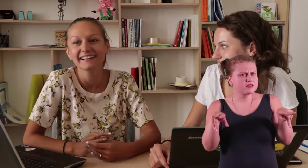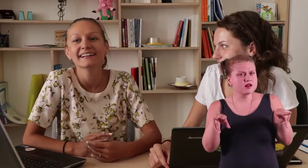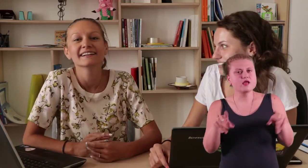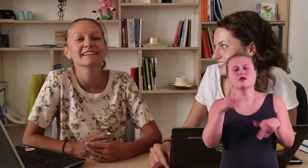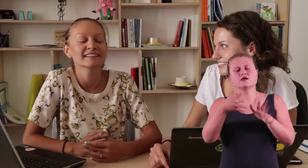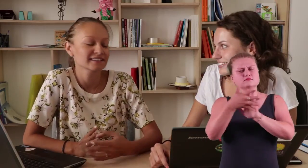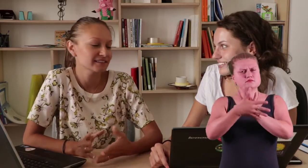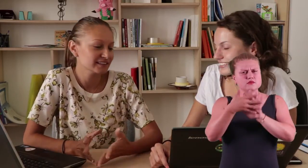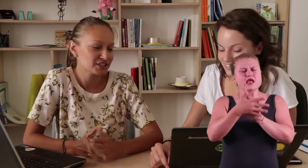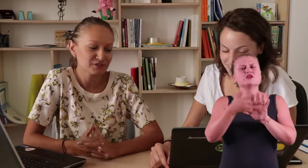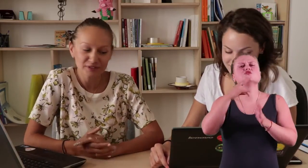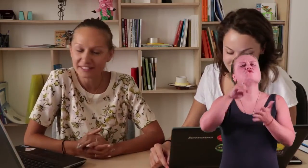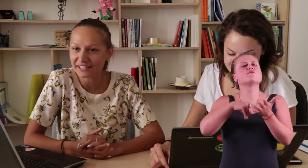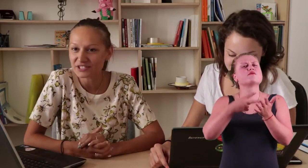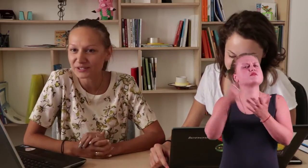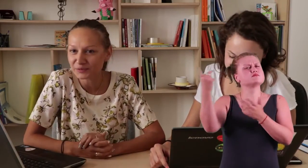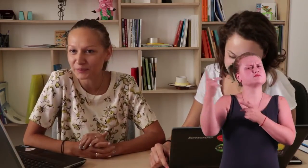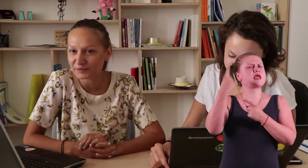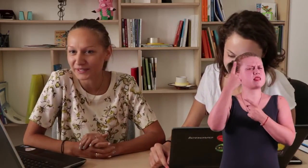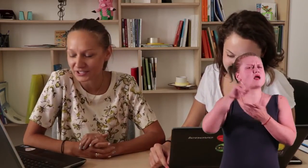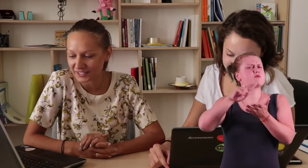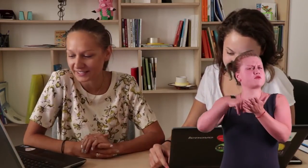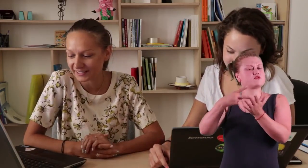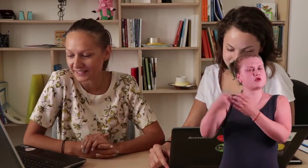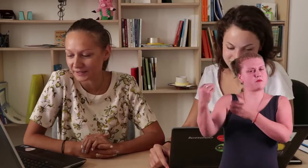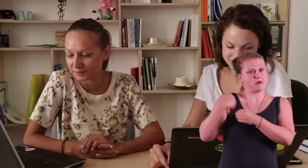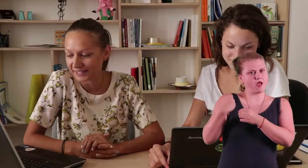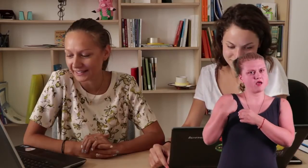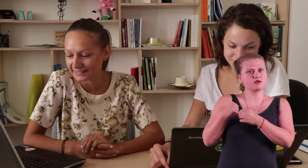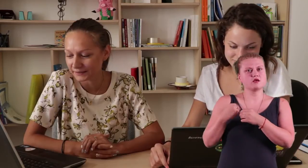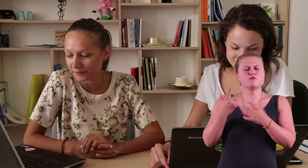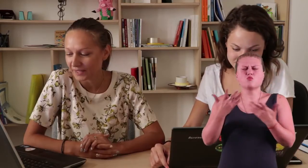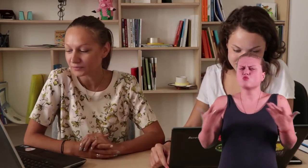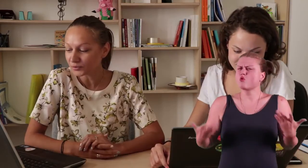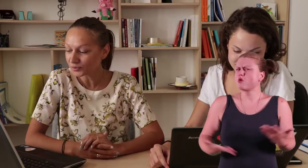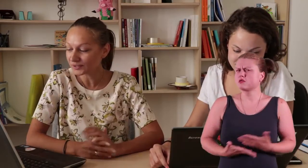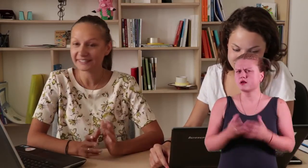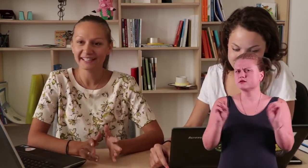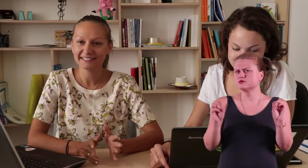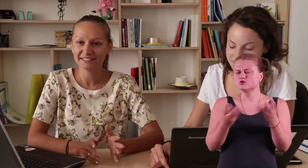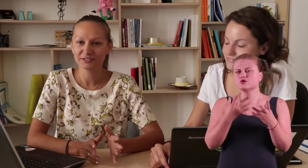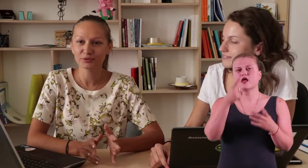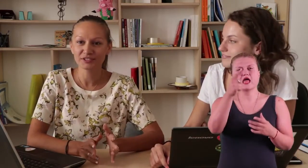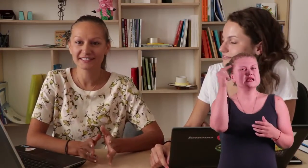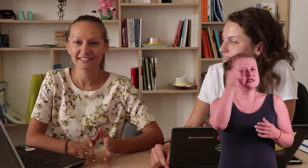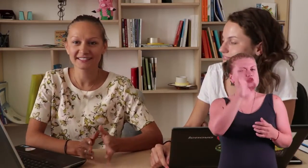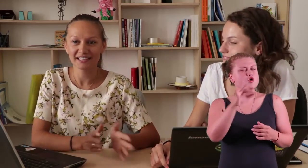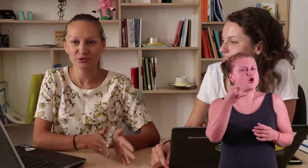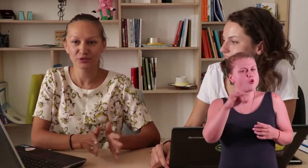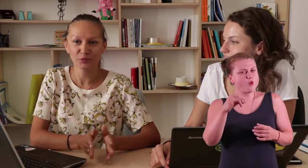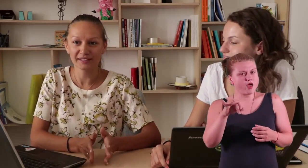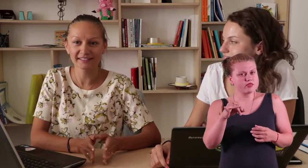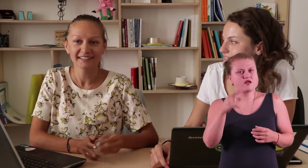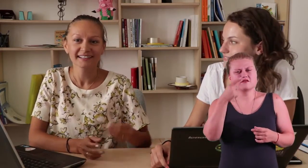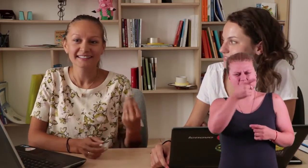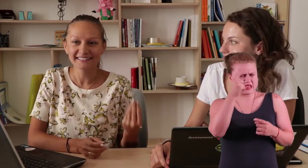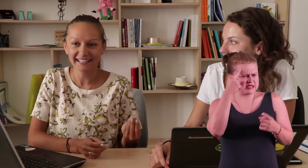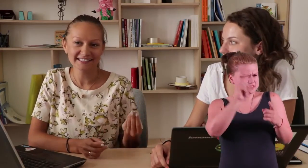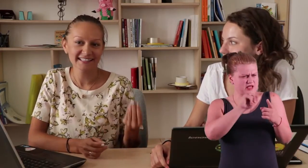приятели. Една жестова преводачка ми каза, много интересен случай с Сашо и